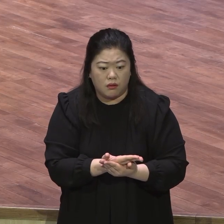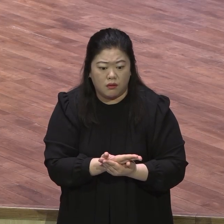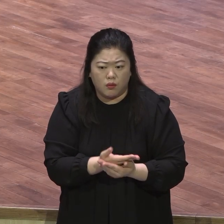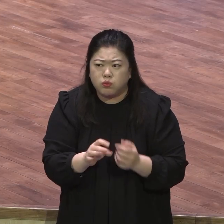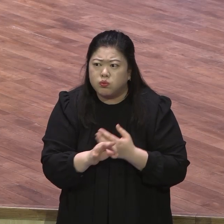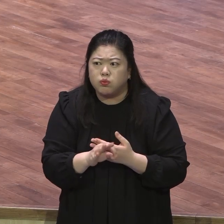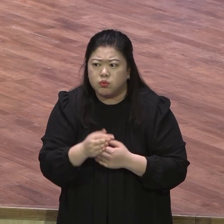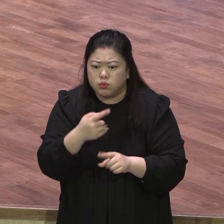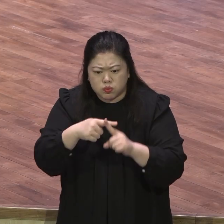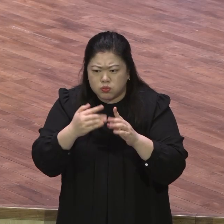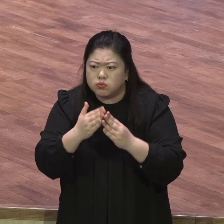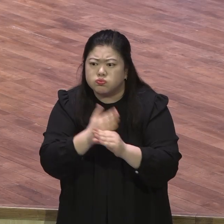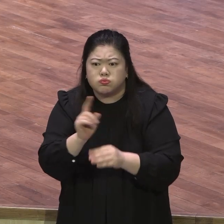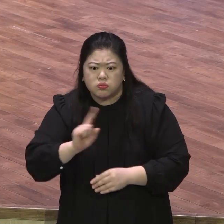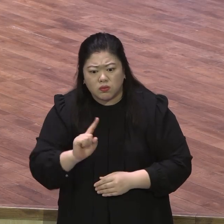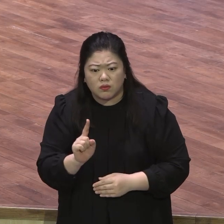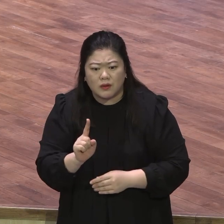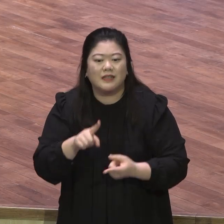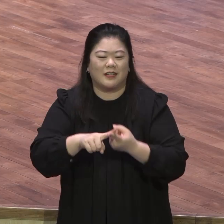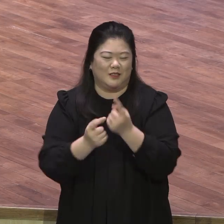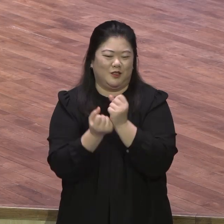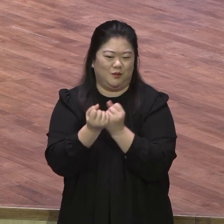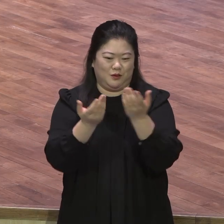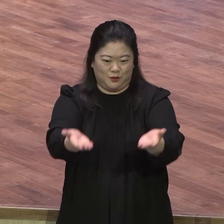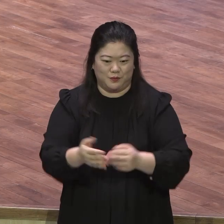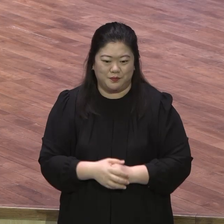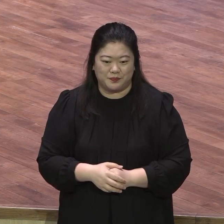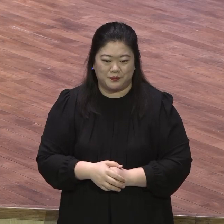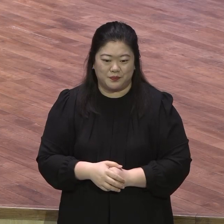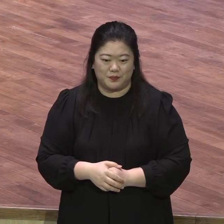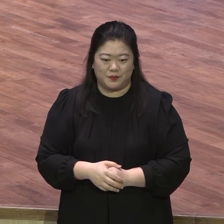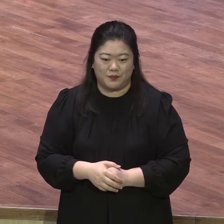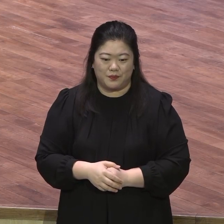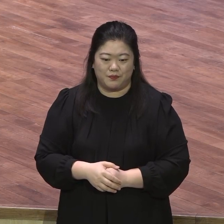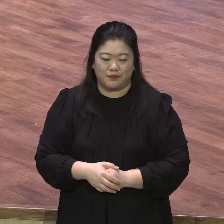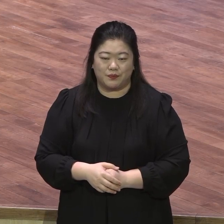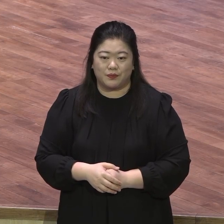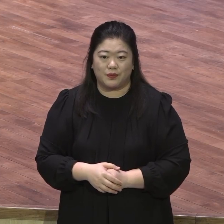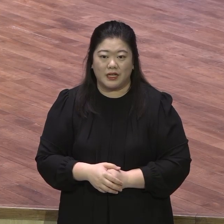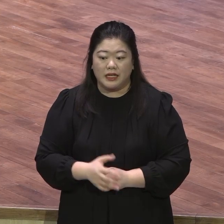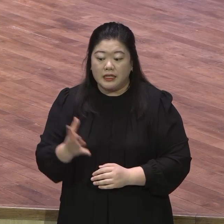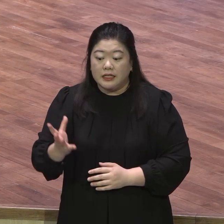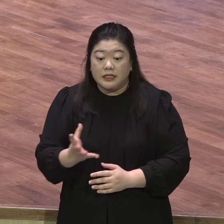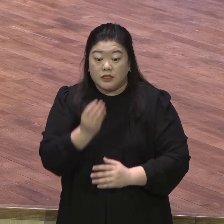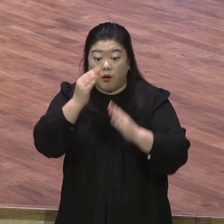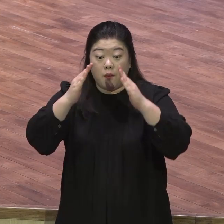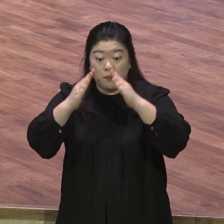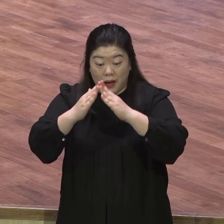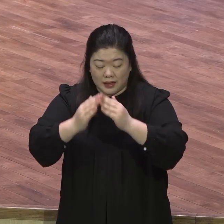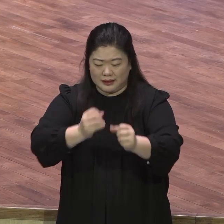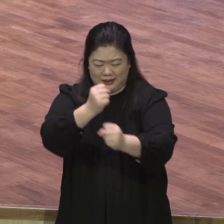하나님께서 모세에게 성막을 짓기 위해서 여러 가지를